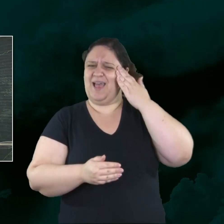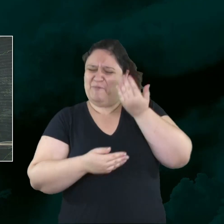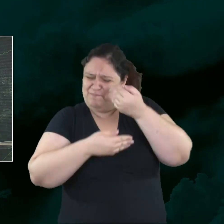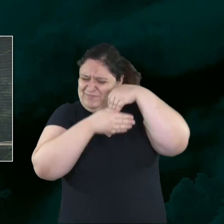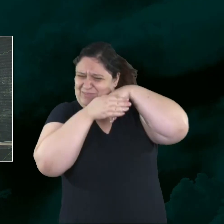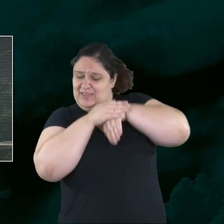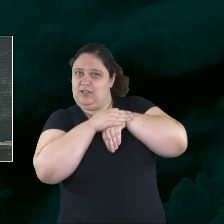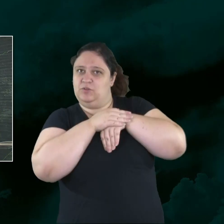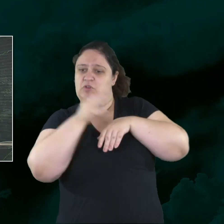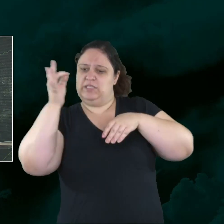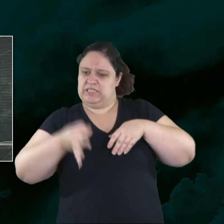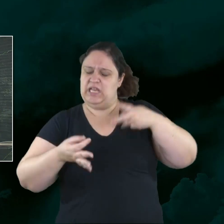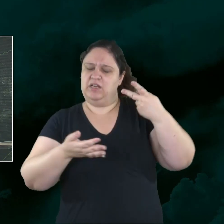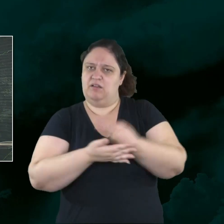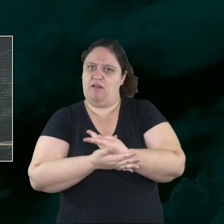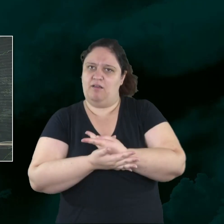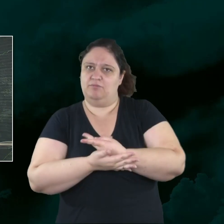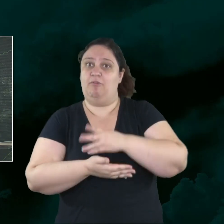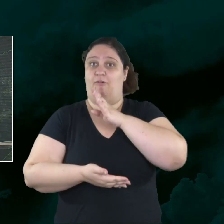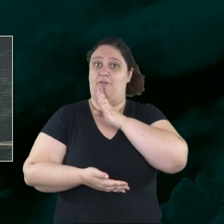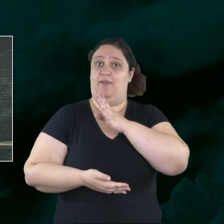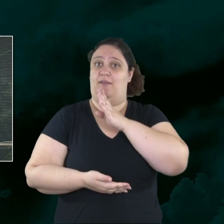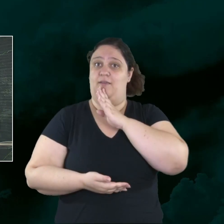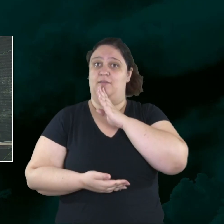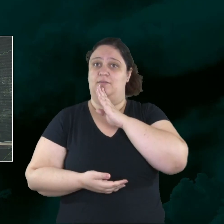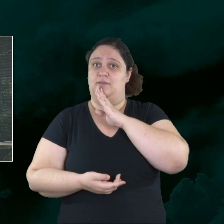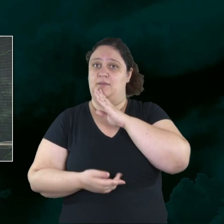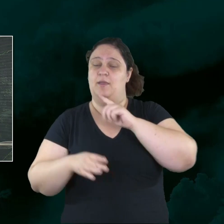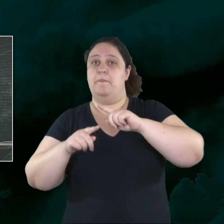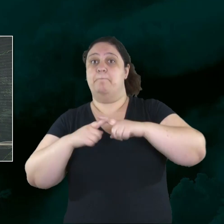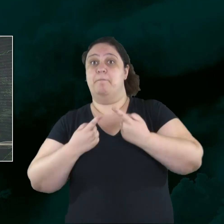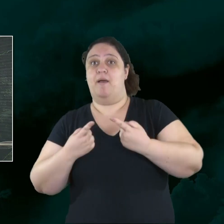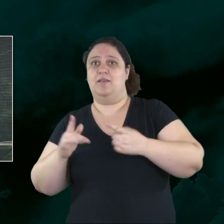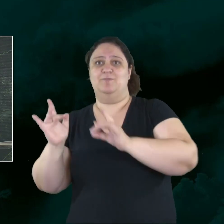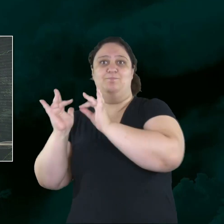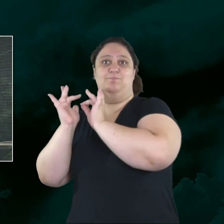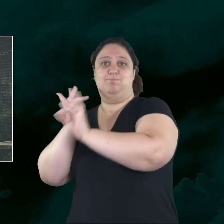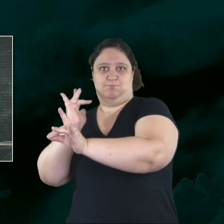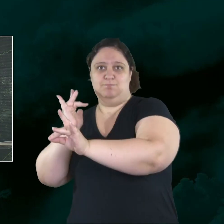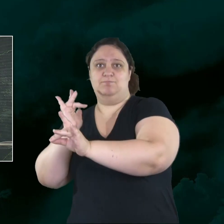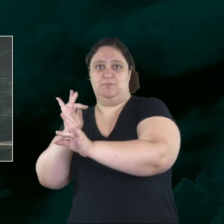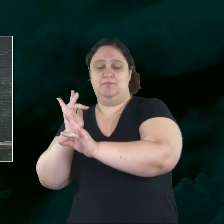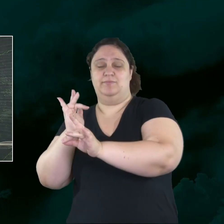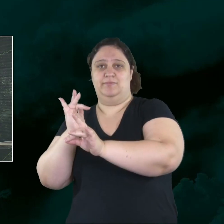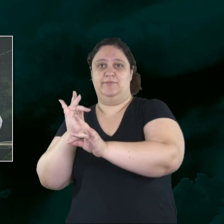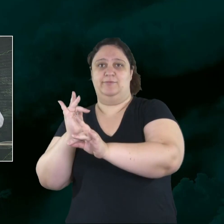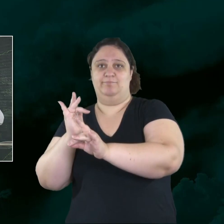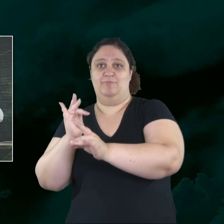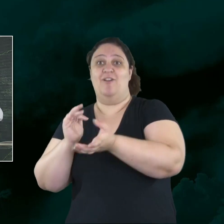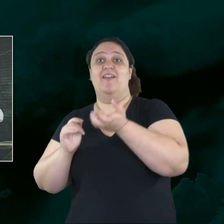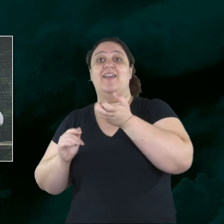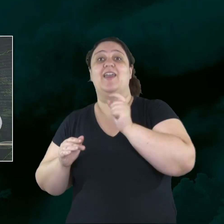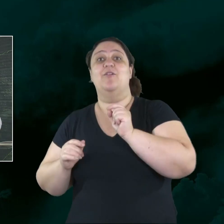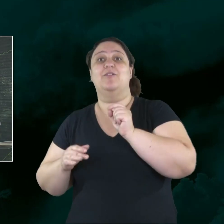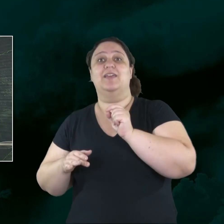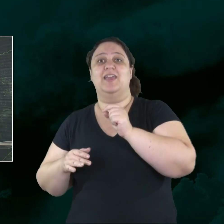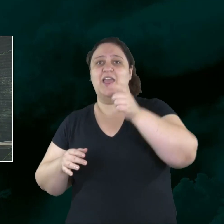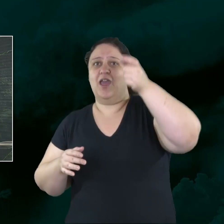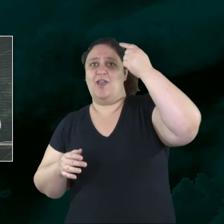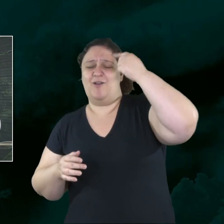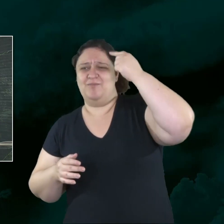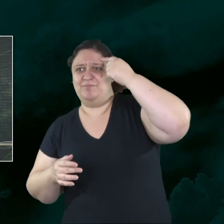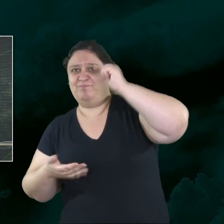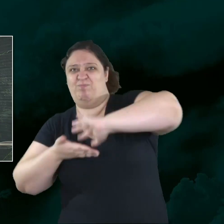que é certo ou o que é errado. Mas o anticristo, Satanás, ele quer derrubar isso, porque